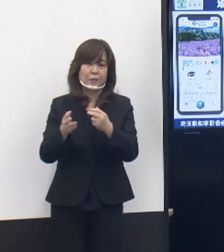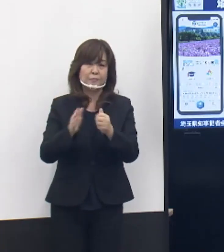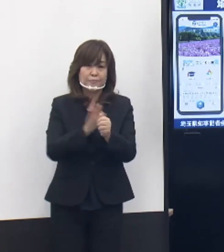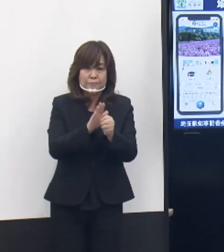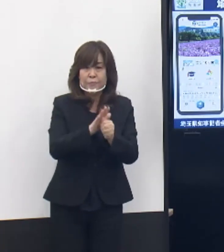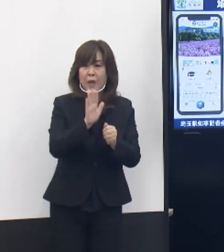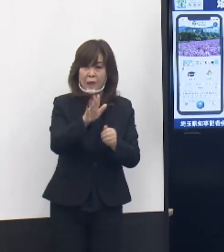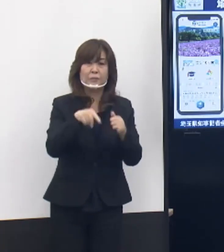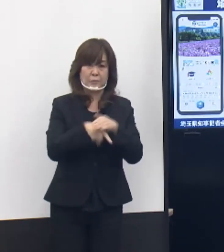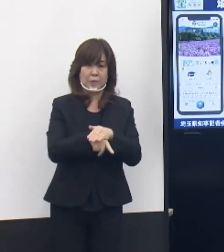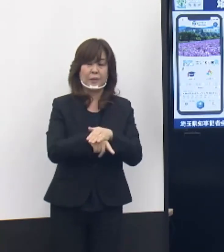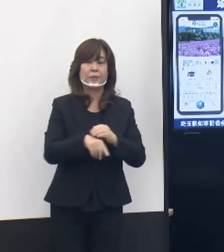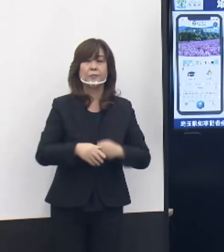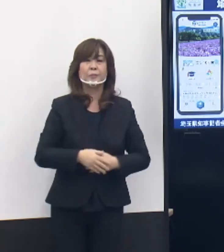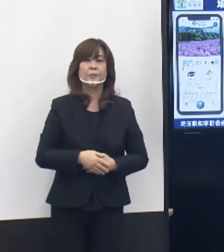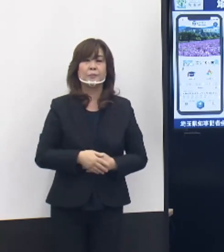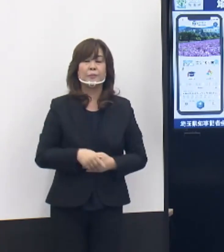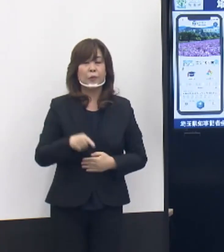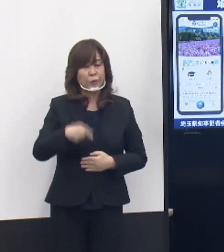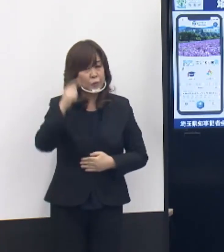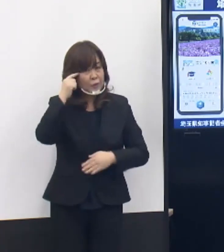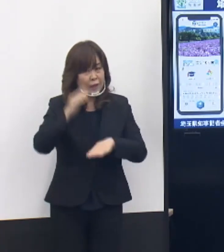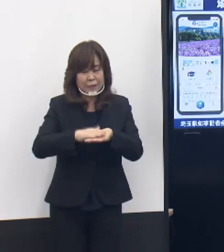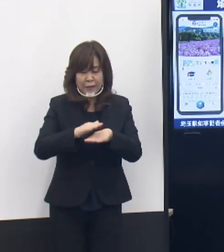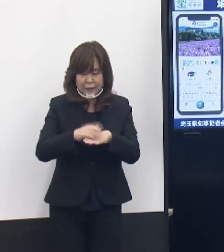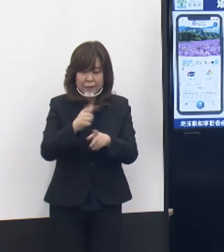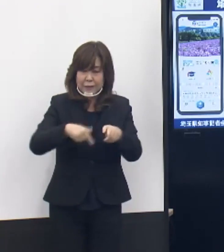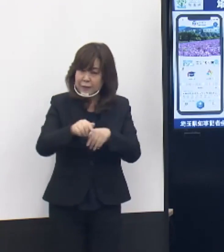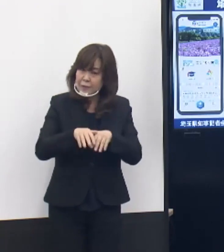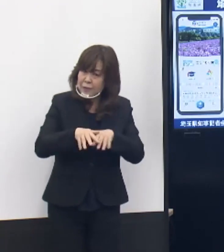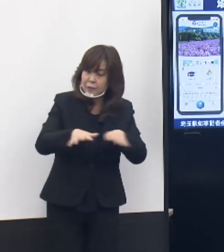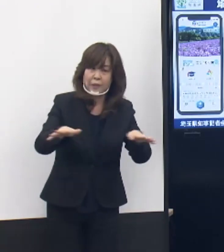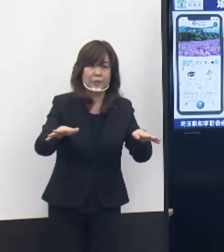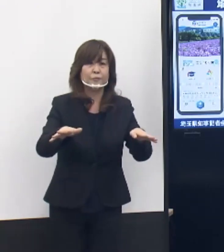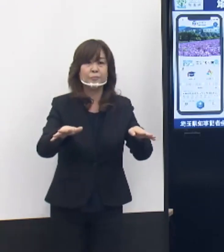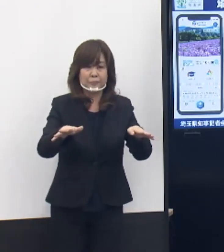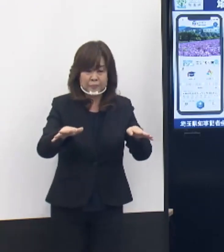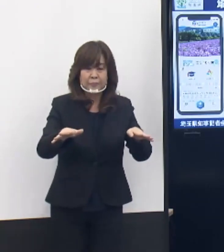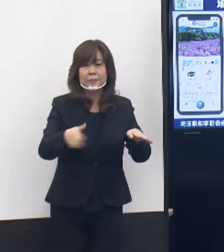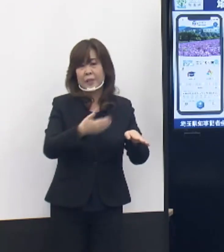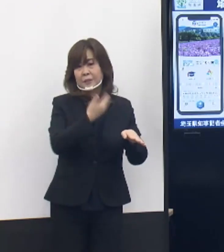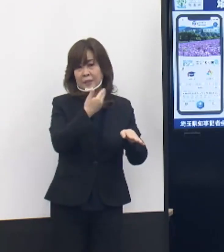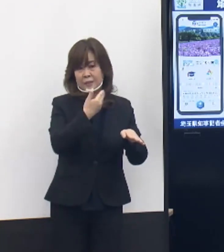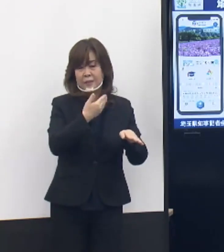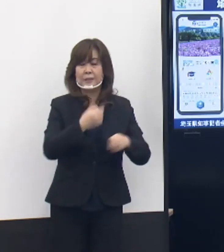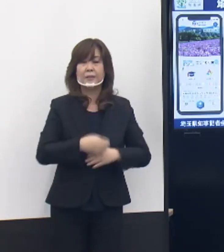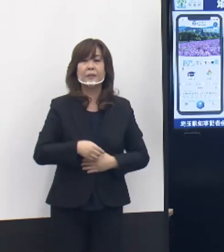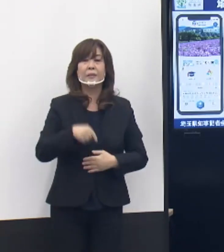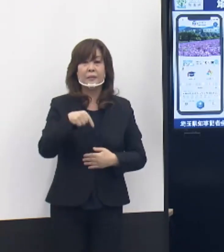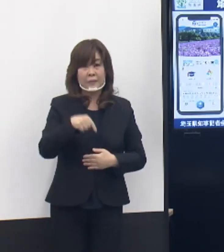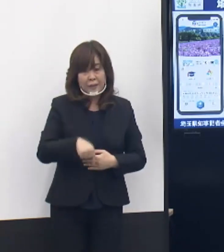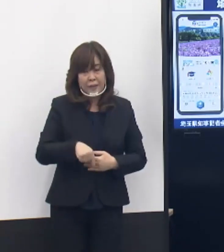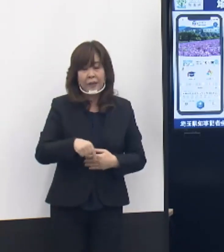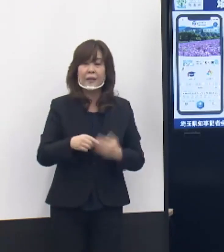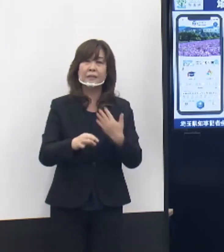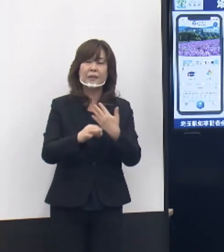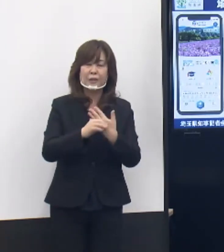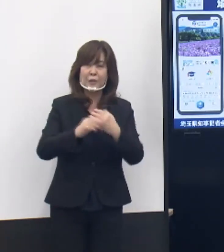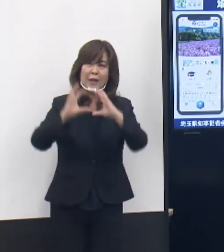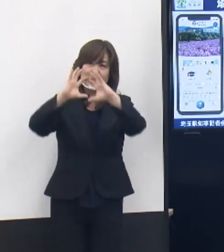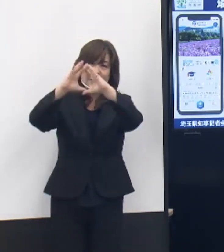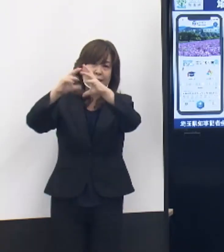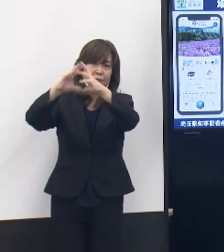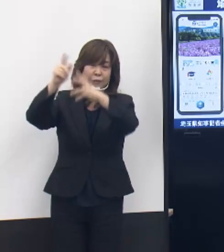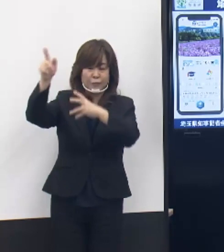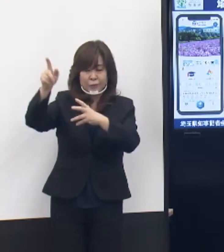その認識が広がっていて、その最も代表的なものは例えば地球の温暖